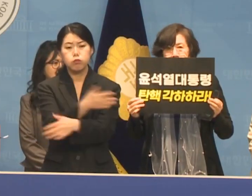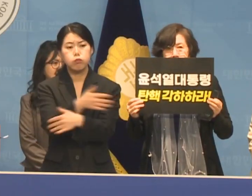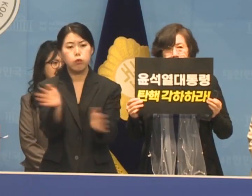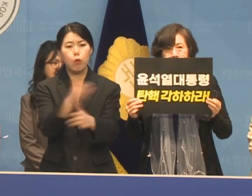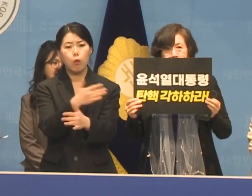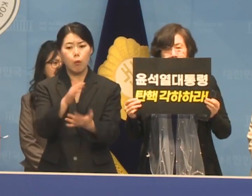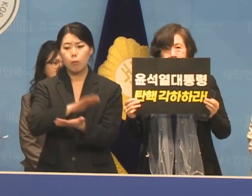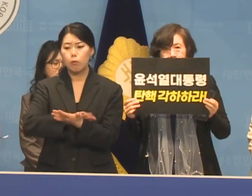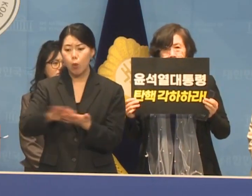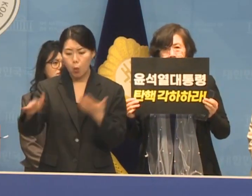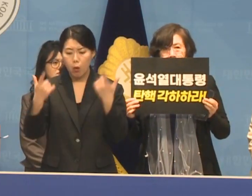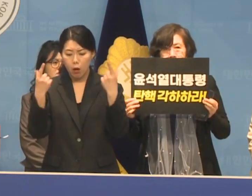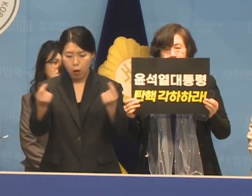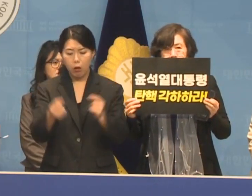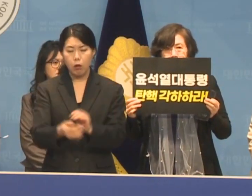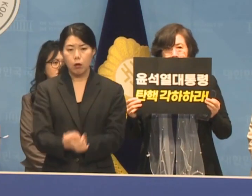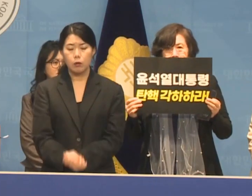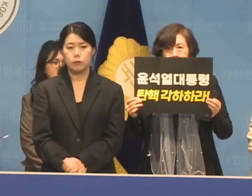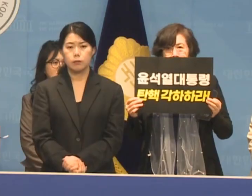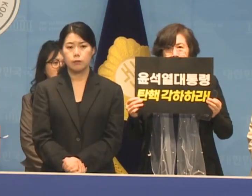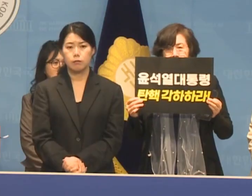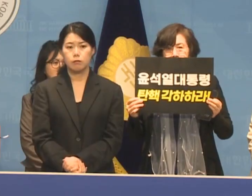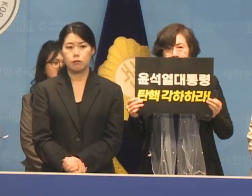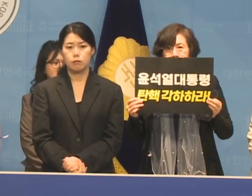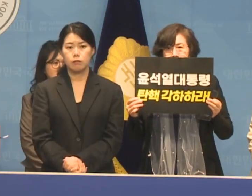평화적 계몽인 대통령 계엄과